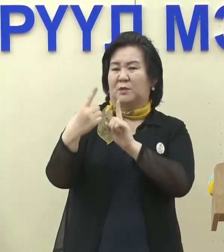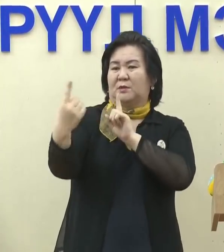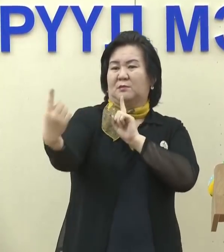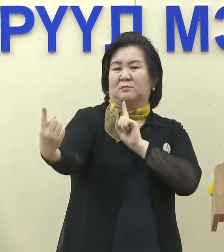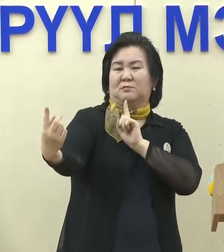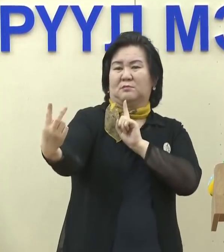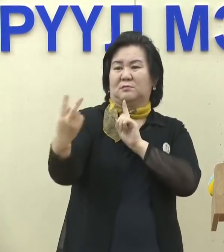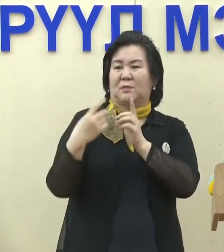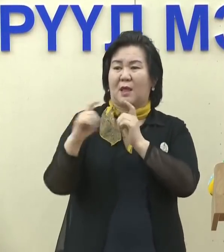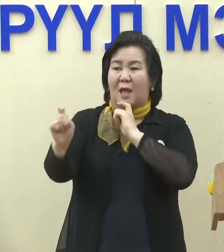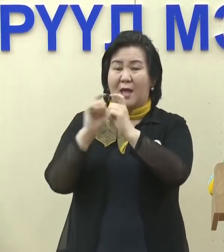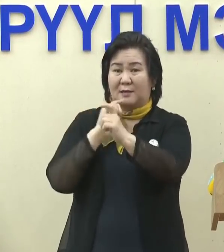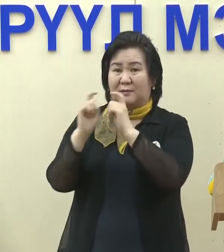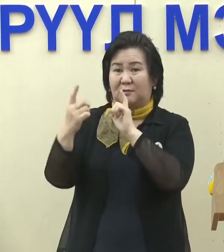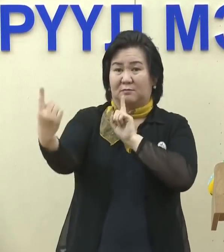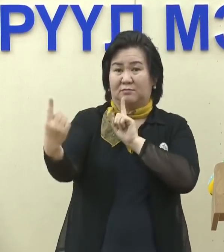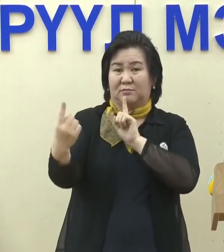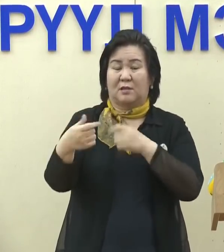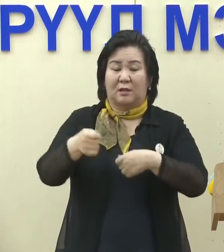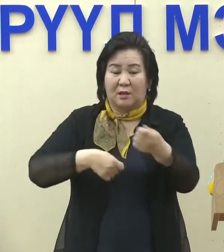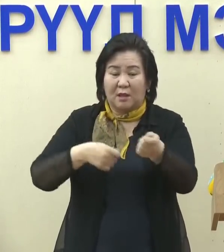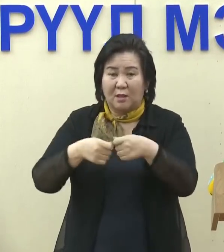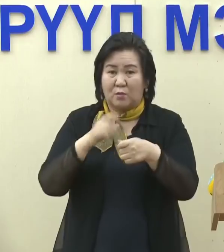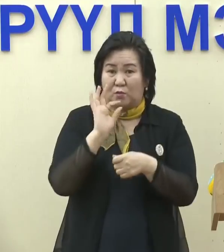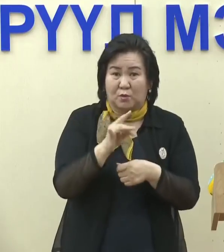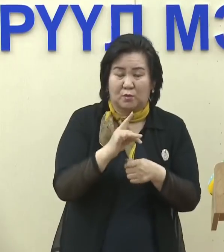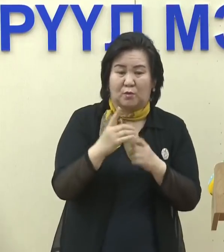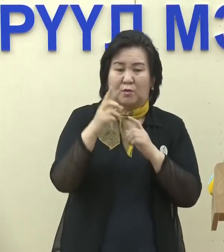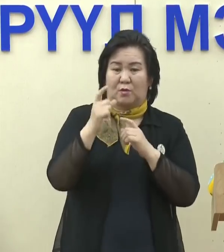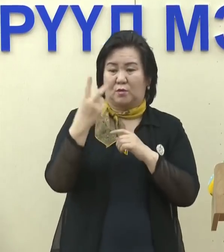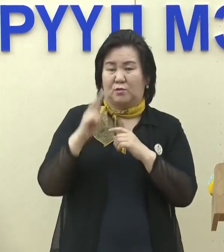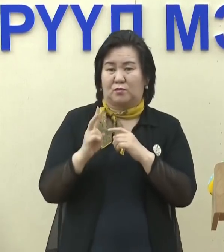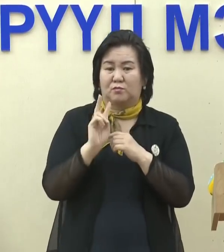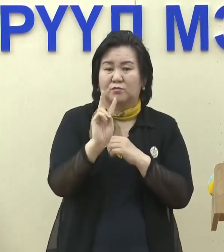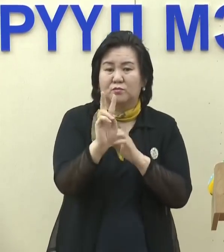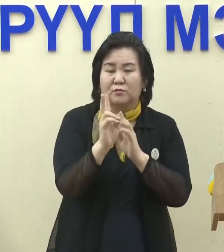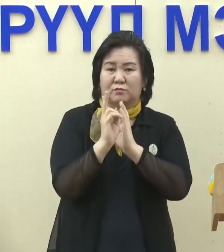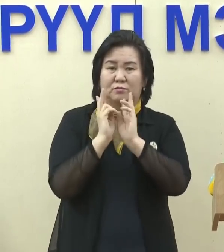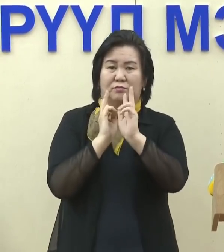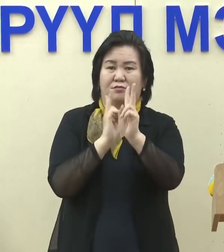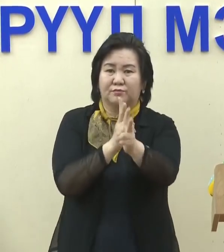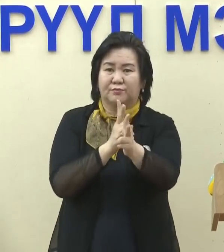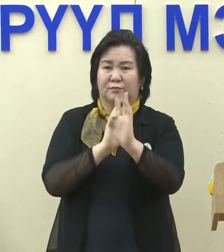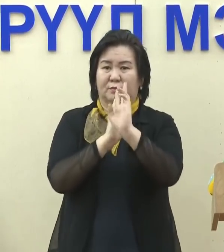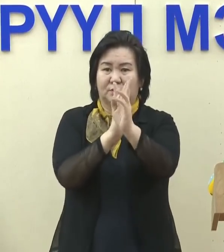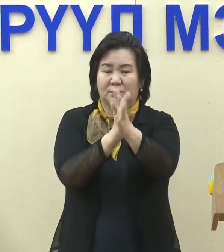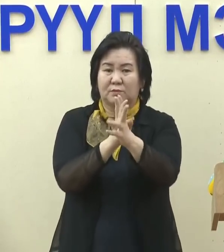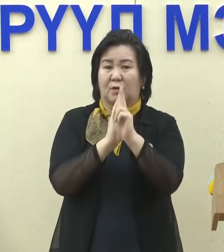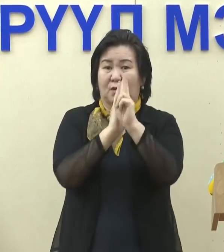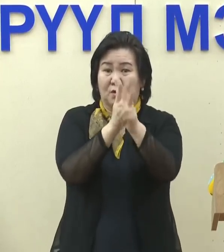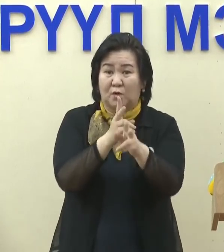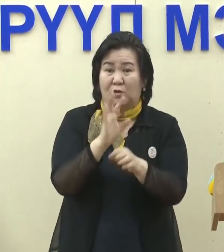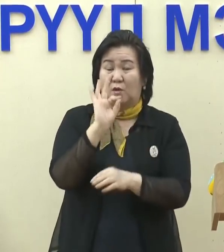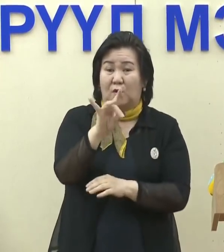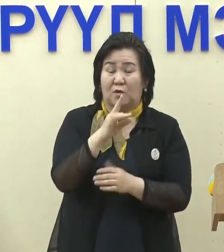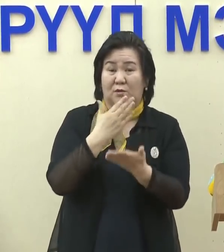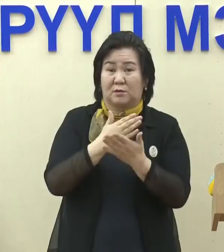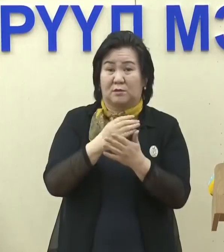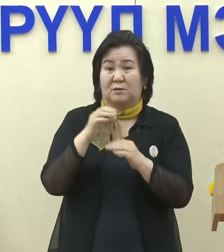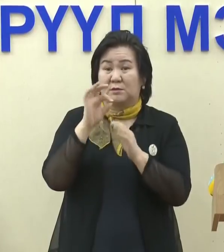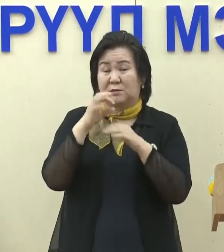биентэйгээ харьцаж авах нэг дэлгүүрт одоо 2-оос доошгүй хүнийг одоо ингэж сувруулж одоо оруулж авах гих мэтлэн ийм хязгаарлалт хийсэн